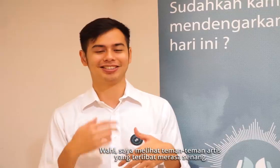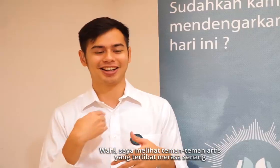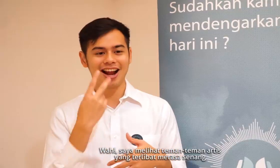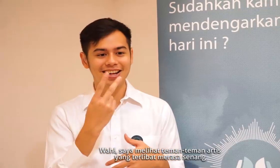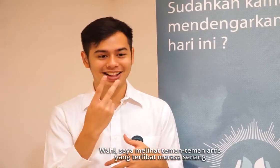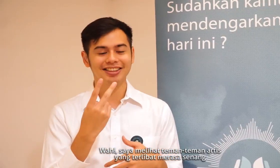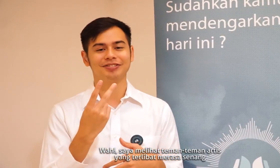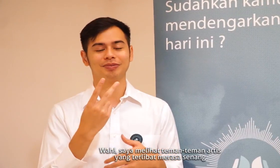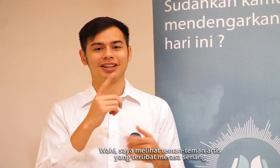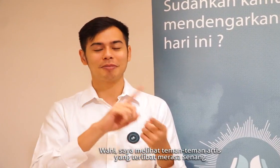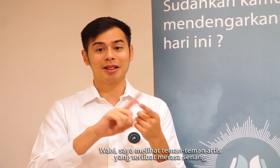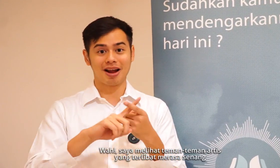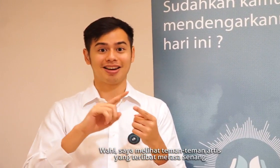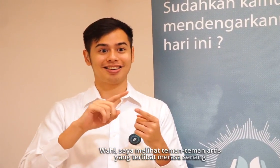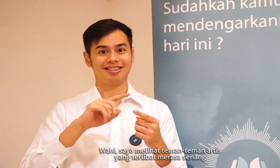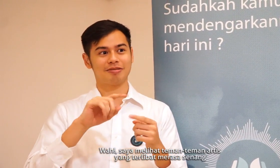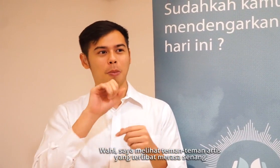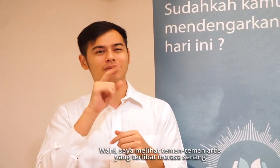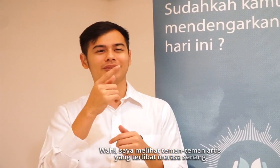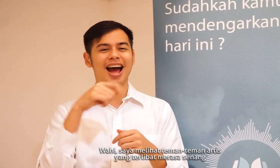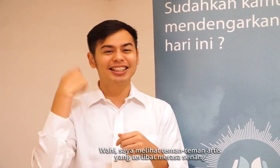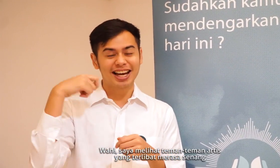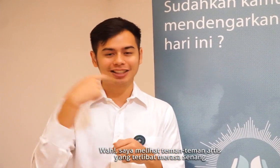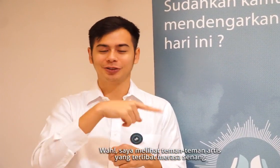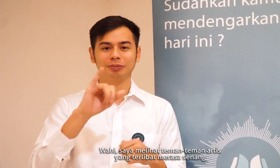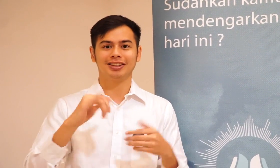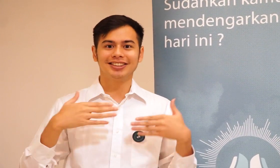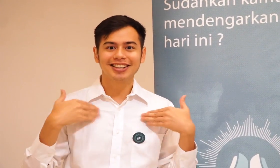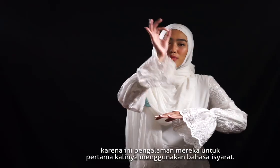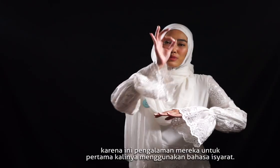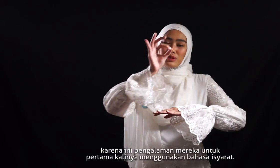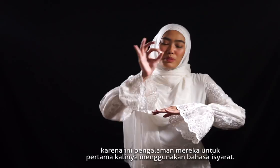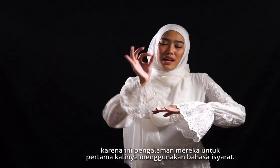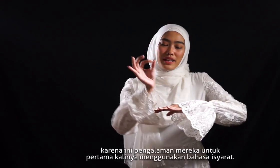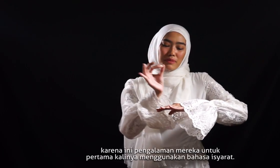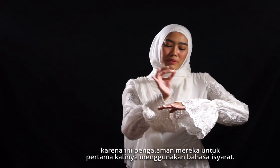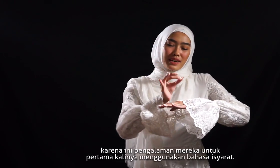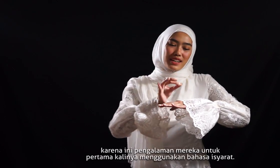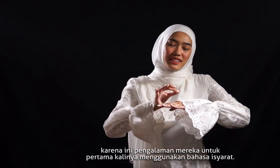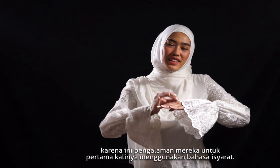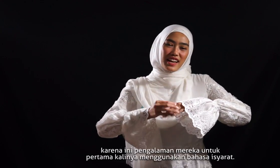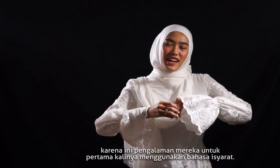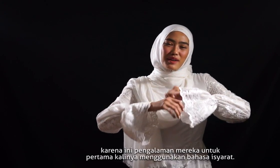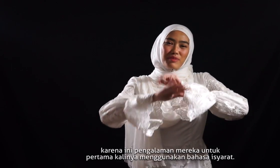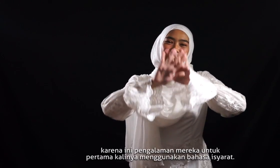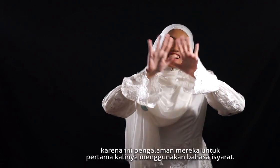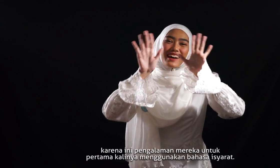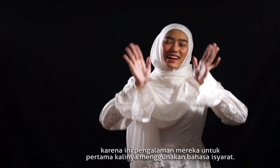Wah, saya melihat teman-teman artis yang terlibat merasa senang. Karena ini pengalaman mereka untuk pertama kalinya menggunakan